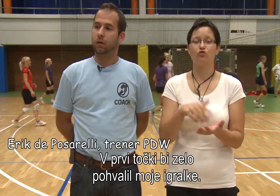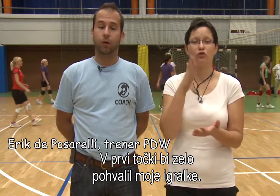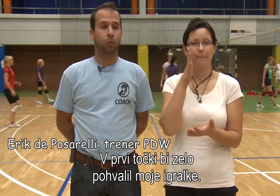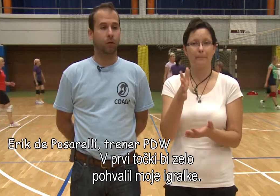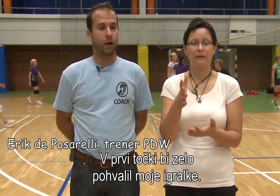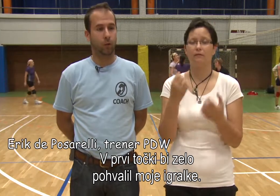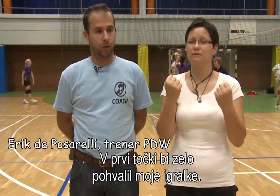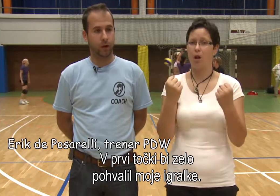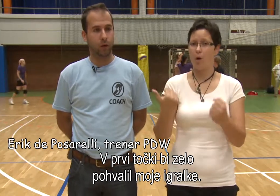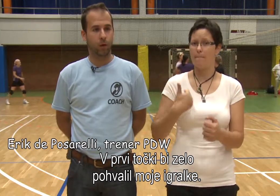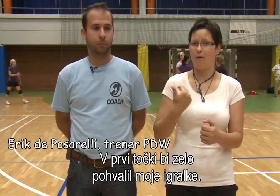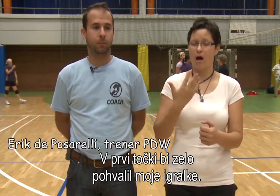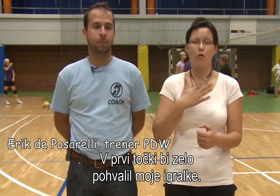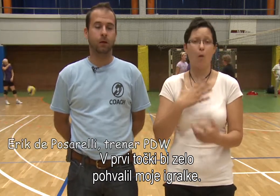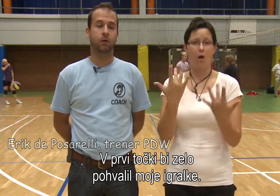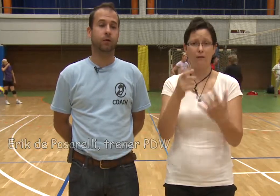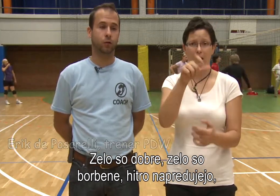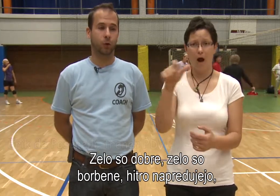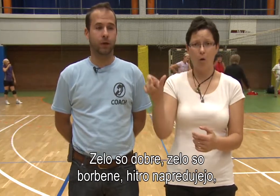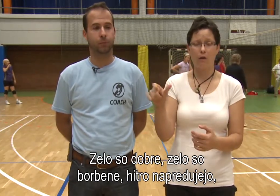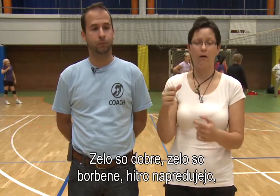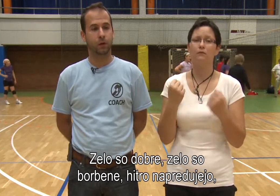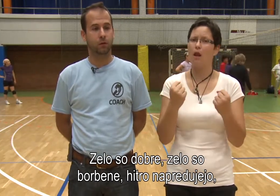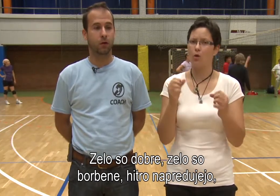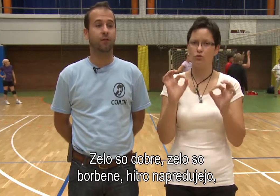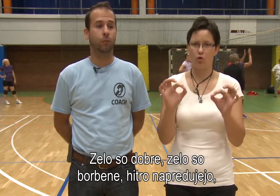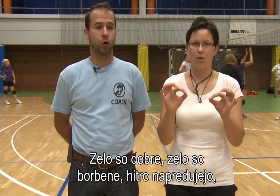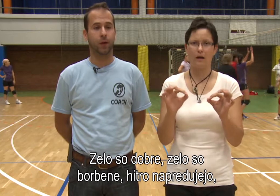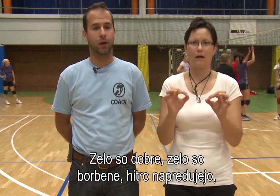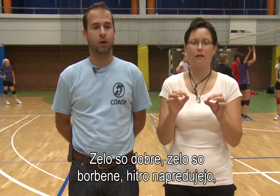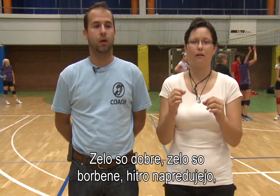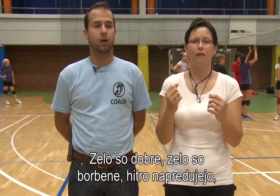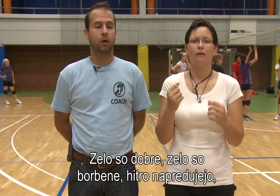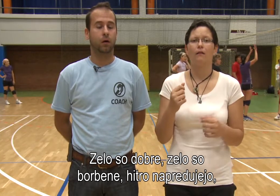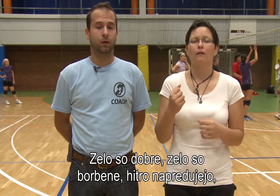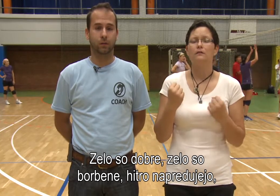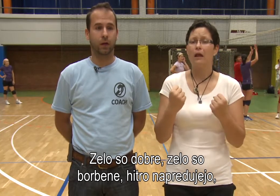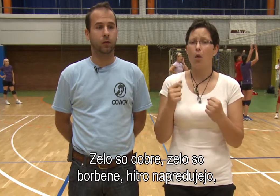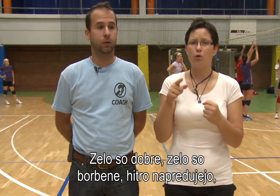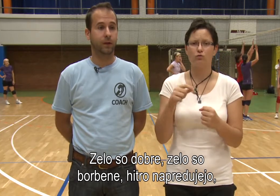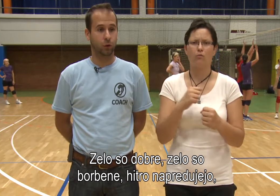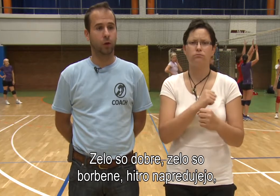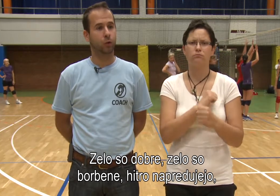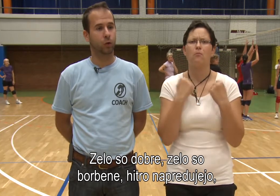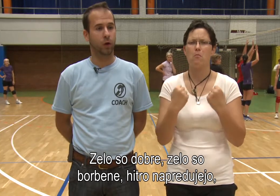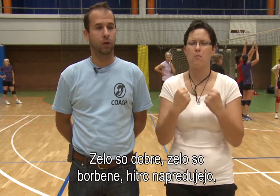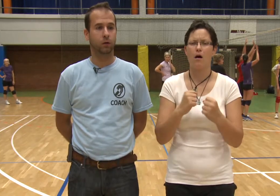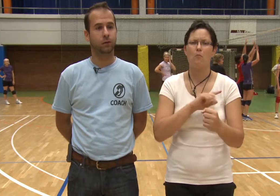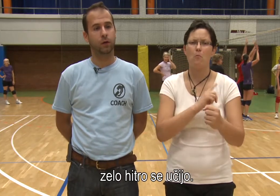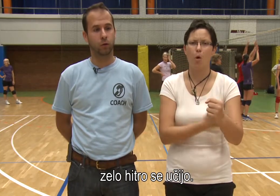zelo pohvalil moje igralke. Zelo so dobre, zelo so borbene, izredno hitro napredujejo, izredno dobro